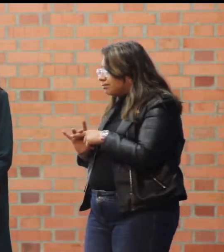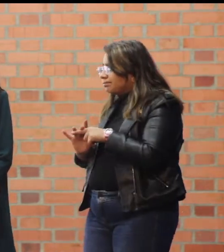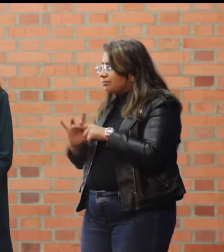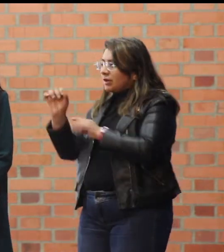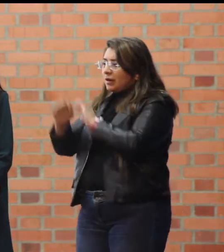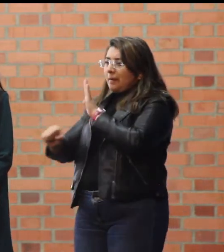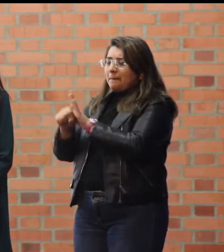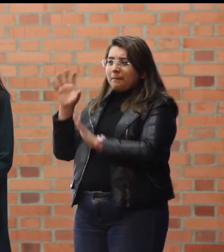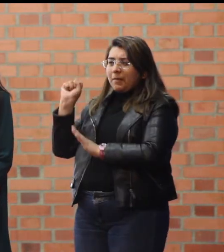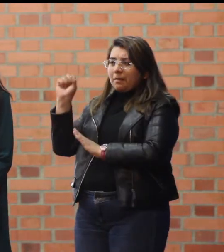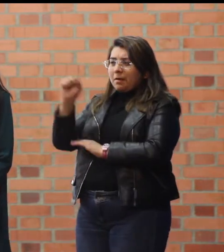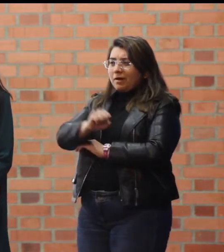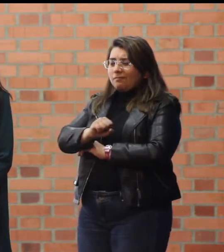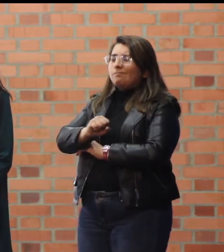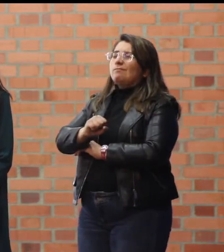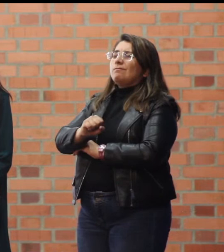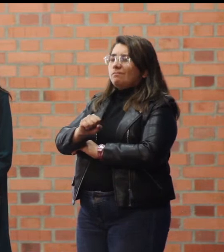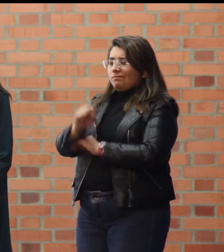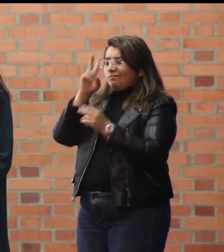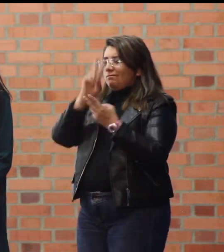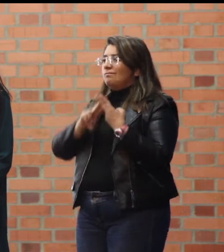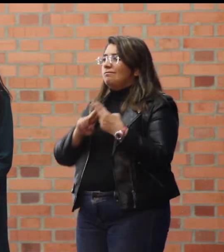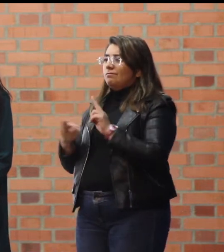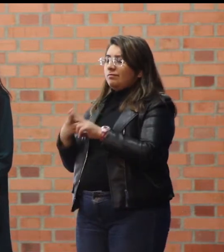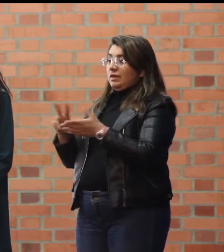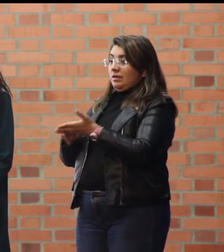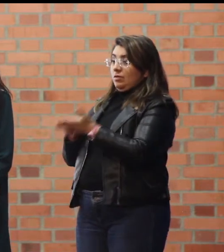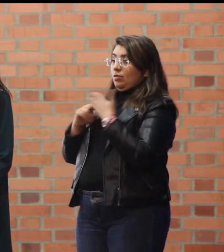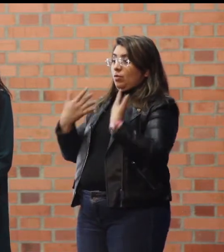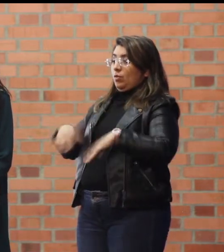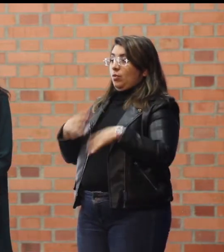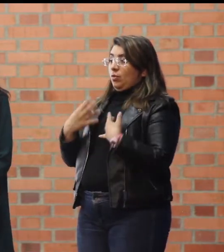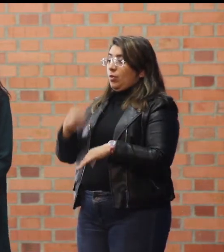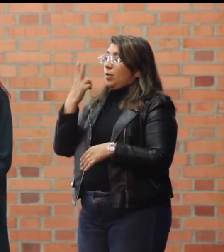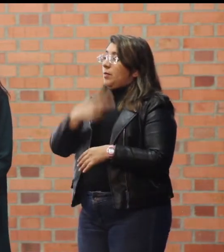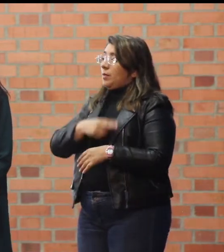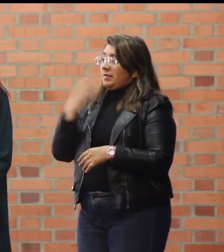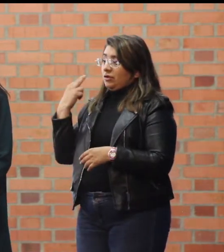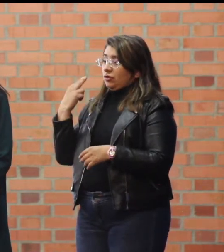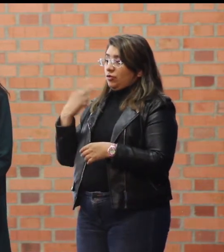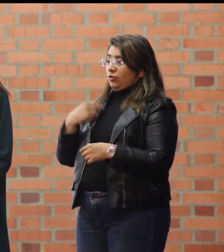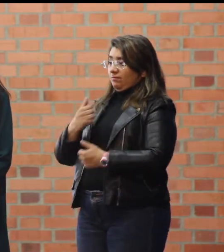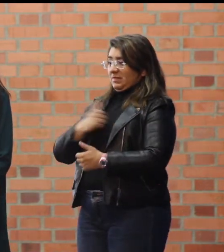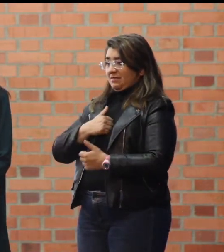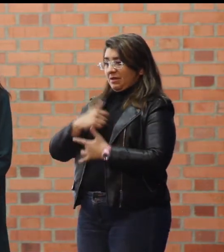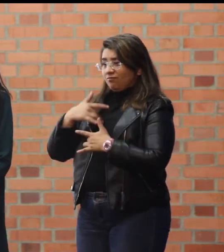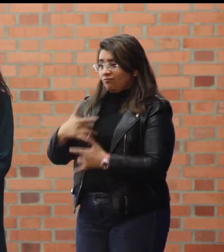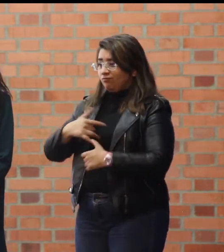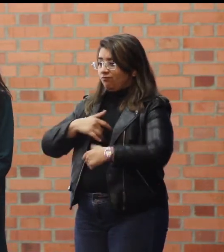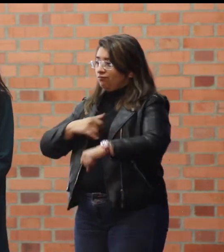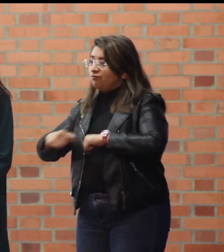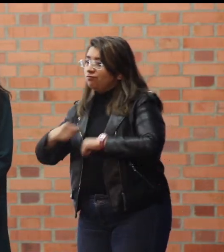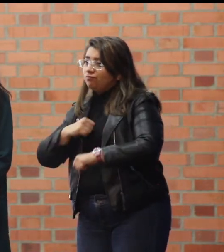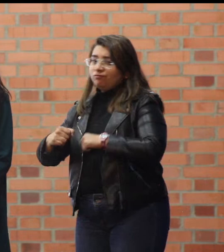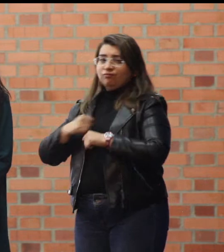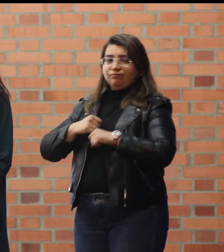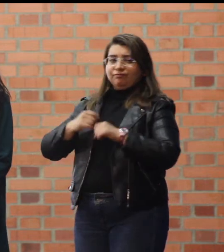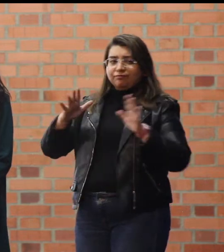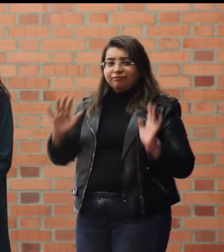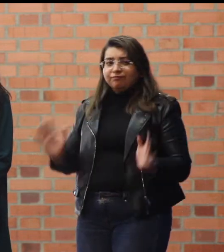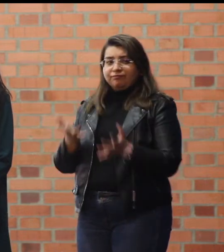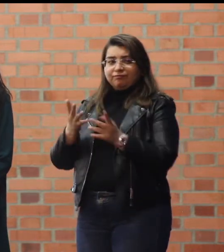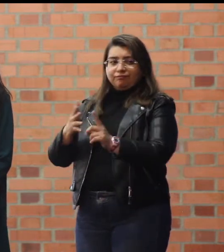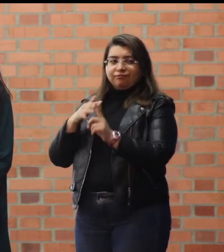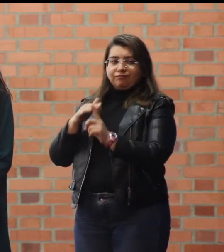a quienes ayer y hoy tienen un compromiso una trayectoria y una voluntad con la defensa del derecho